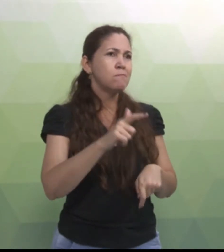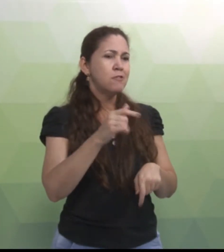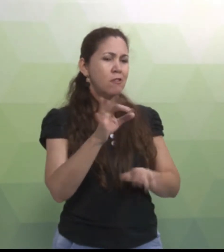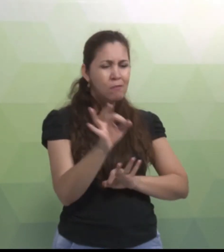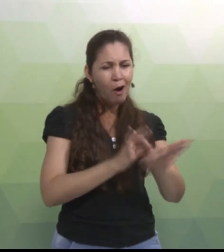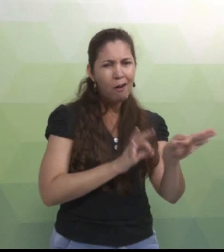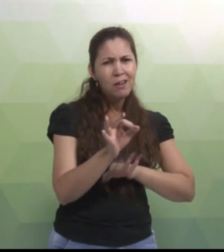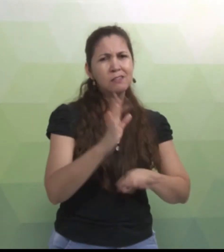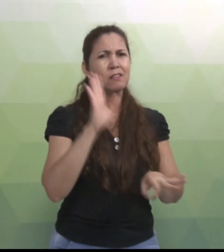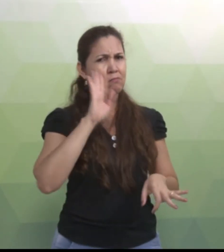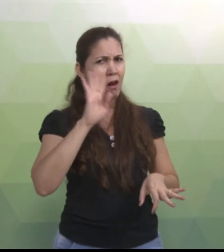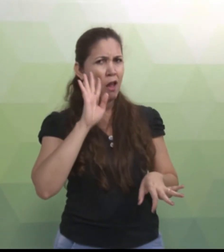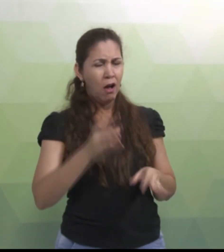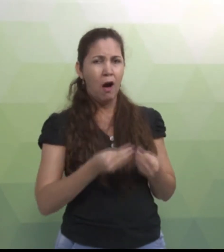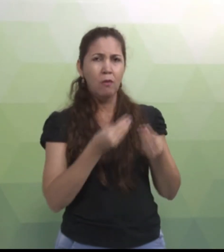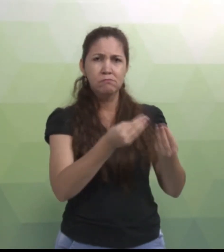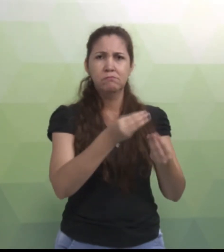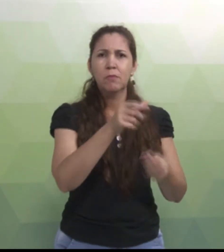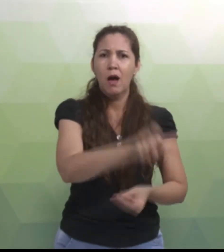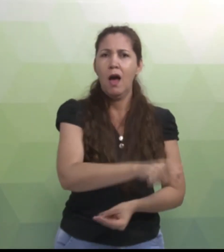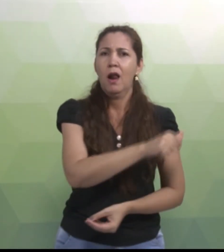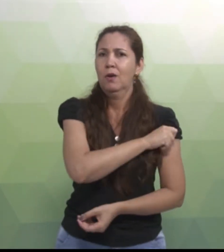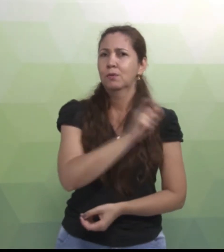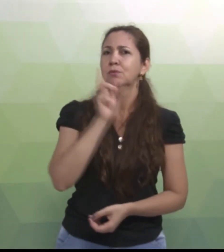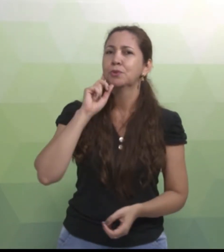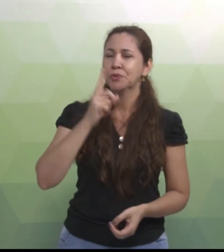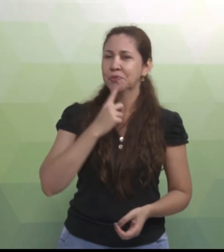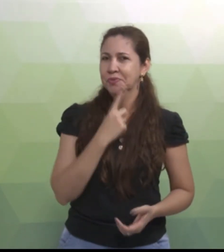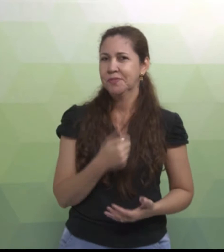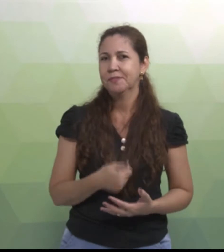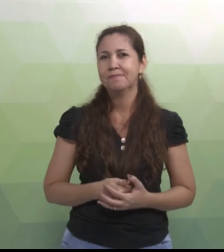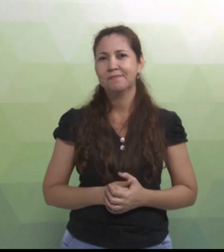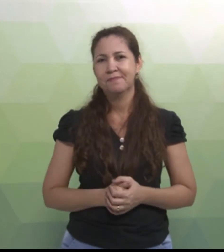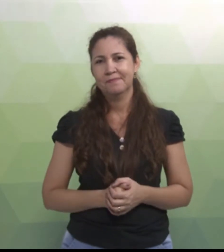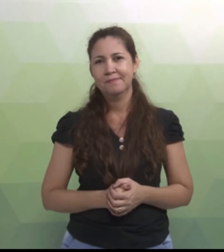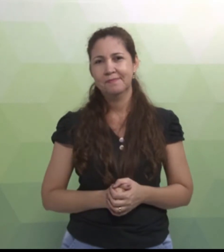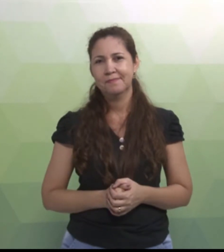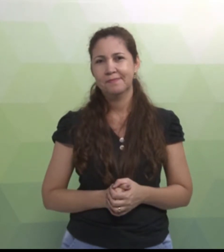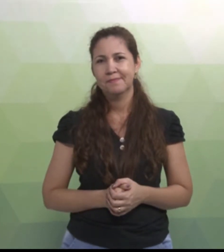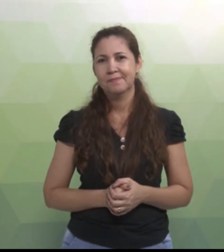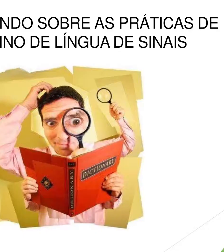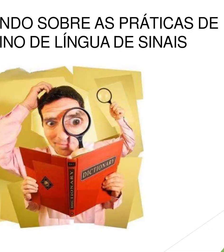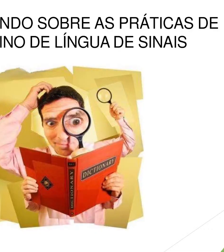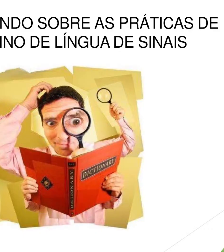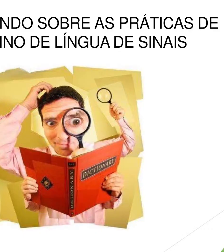da L1. Então, eu preciso preparar uma aula bem legal para o meu aluno surdo.